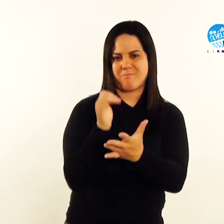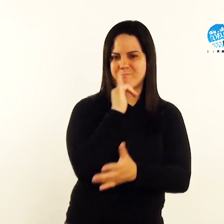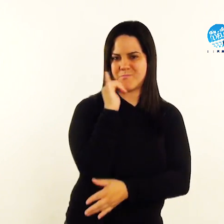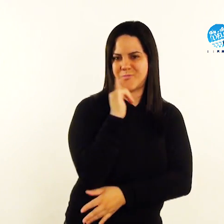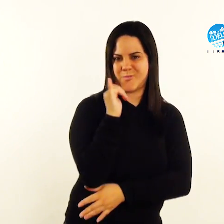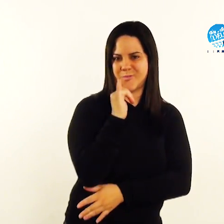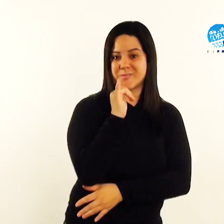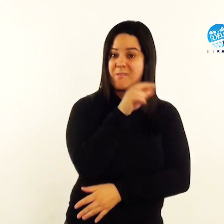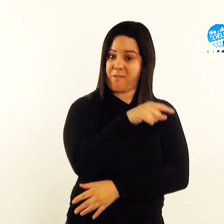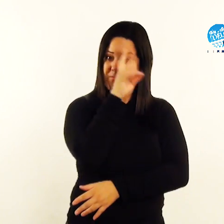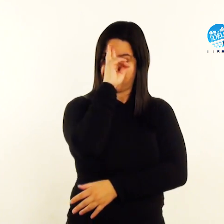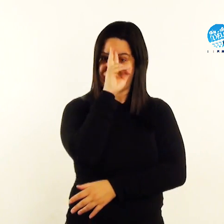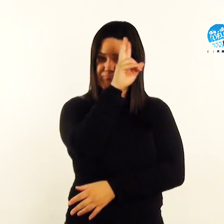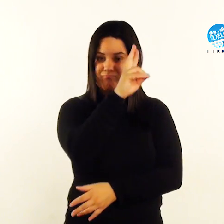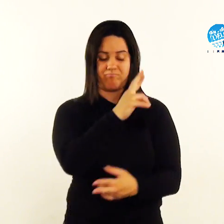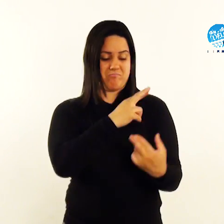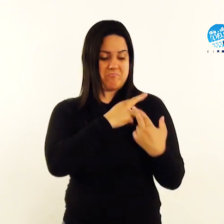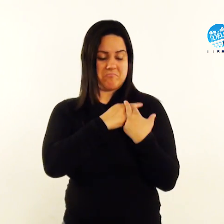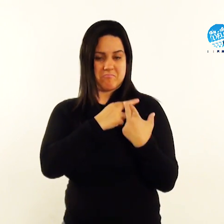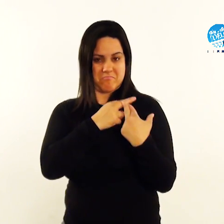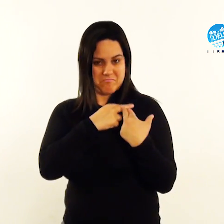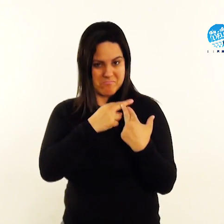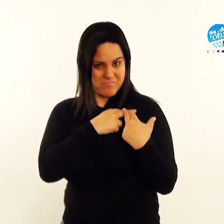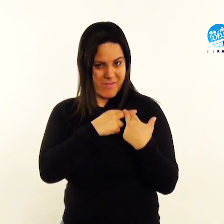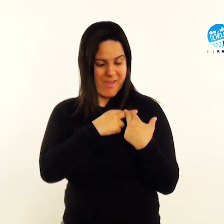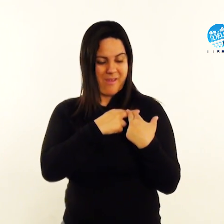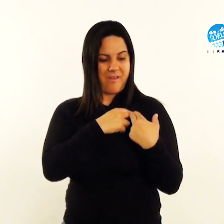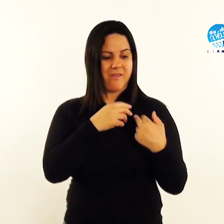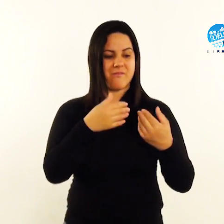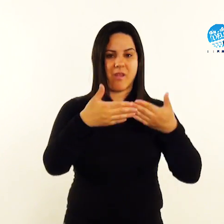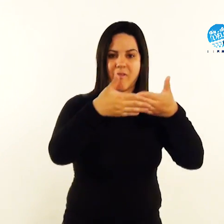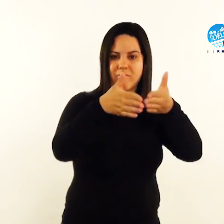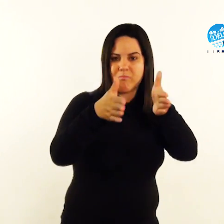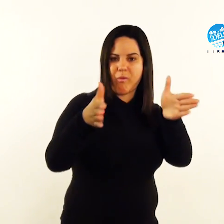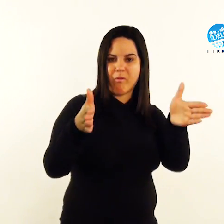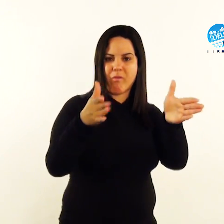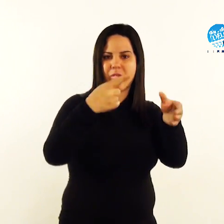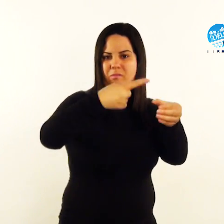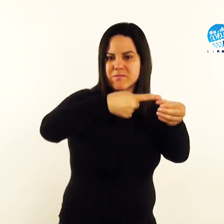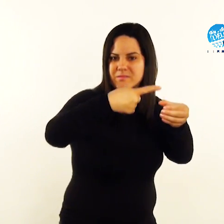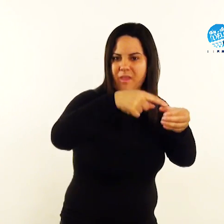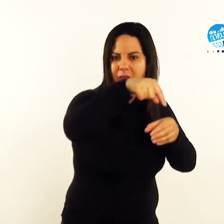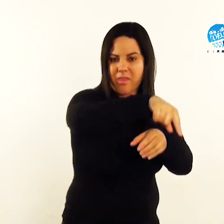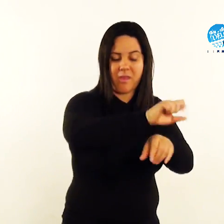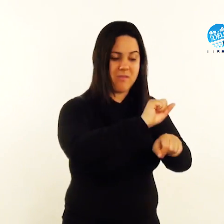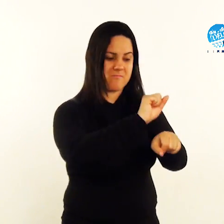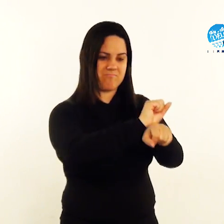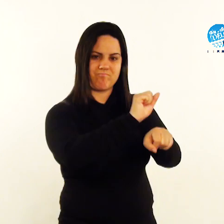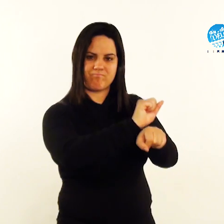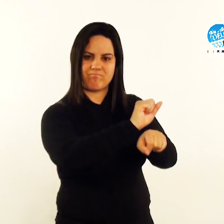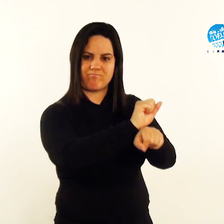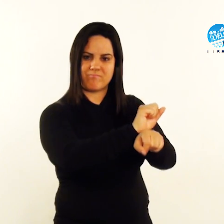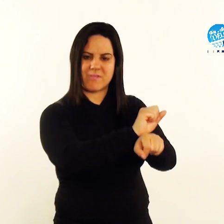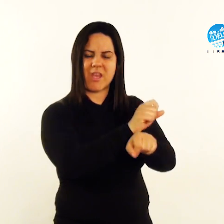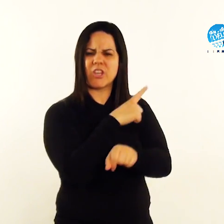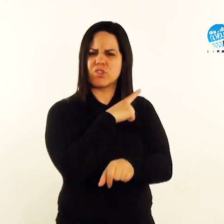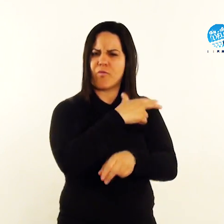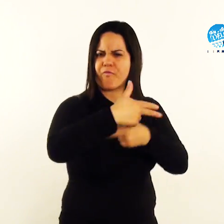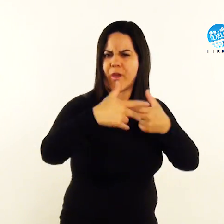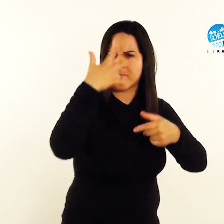da coletoria de impostos ali na porta da cidade de Jericó, tendo vários fiscais que